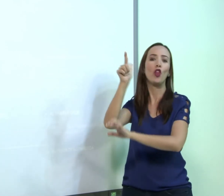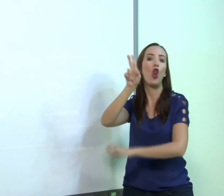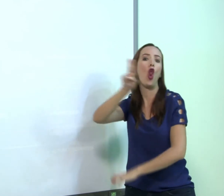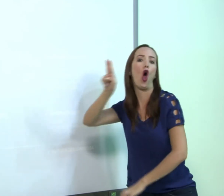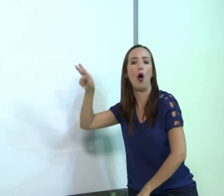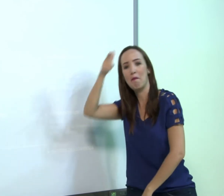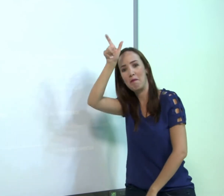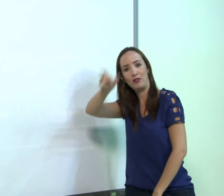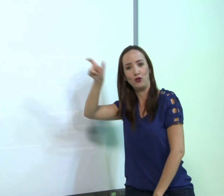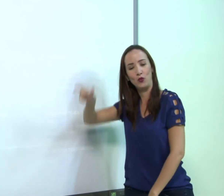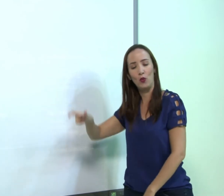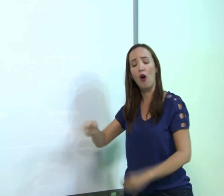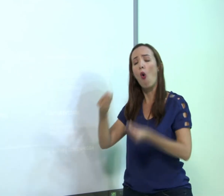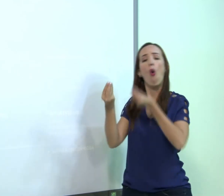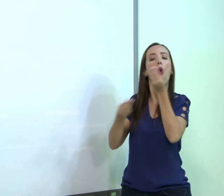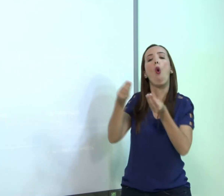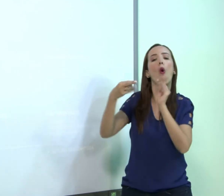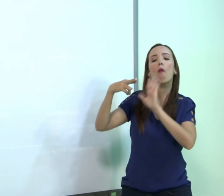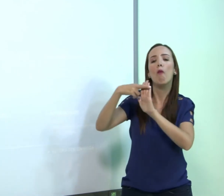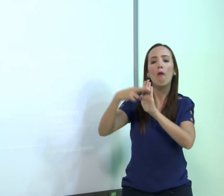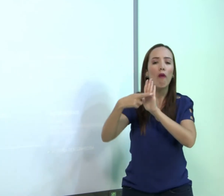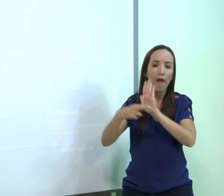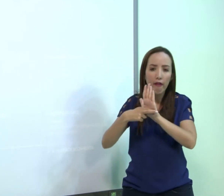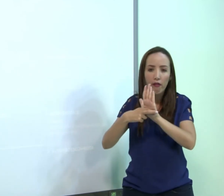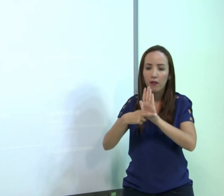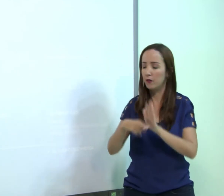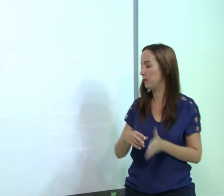que não tem o nome de uma pessoa específica, como